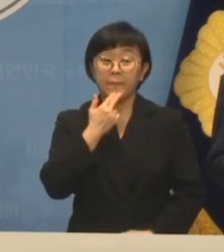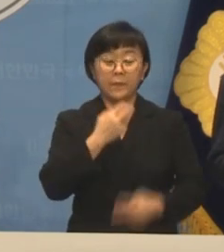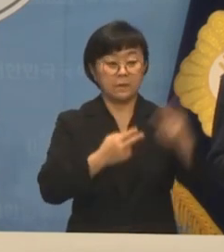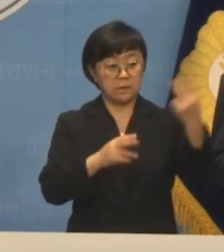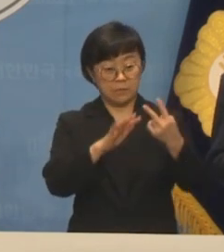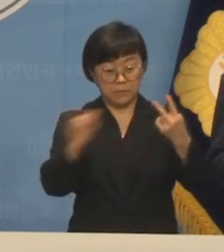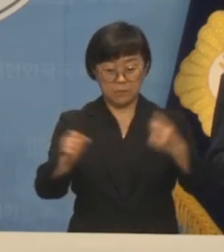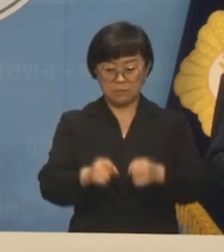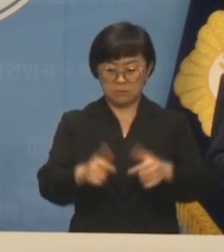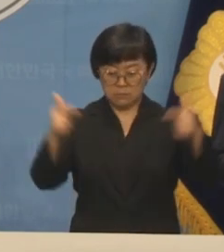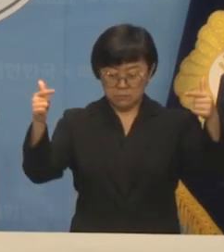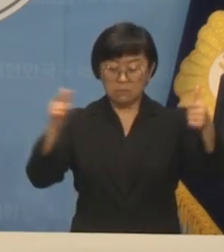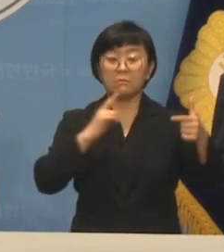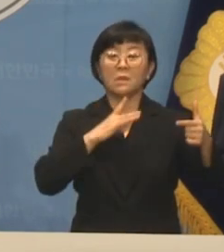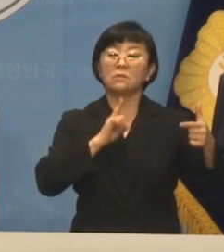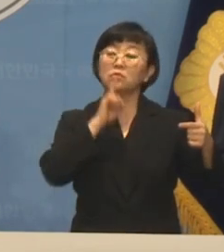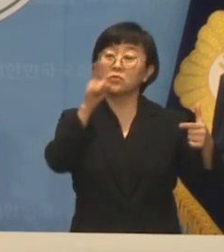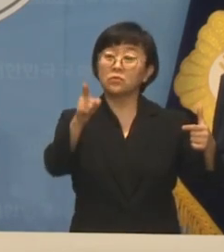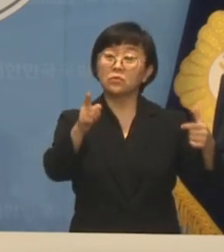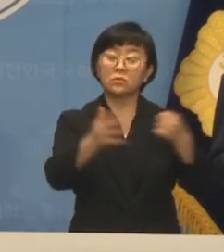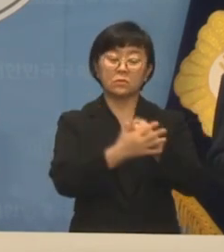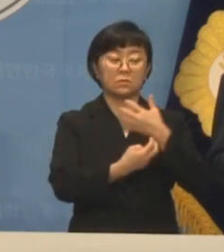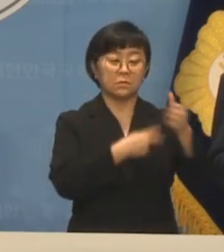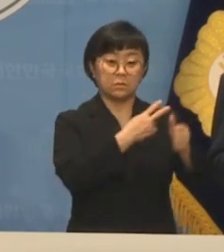2,000명 정원 확대만 주장하자